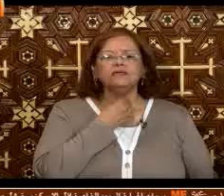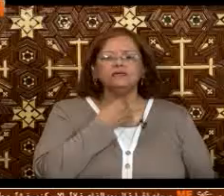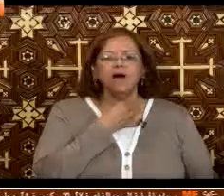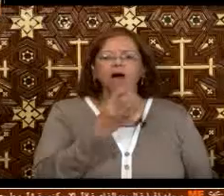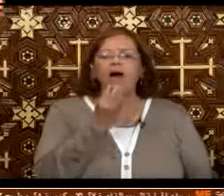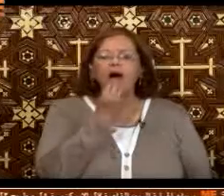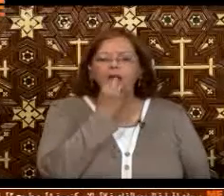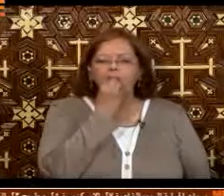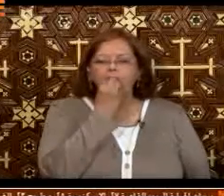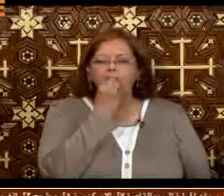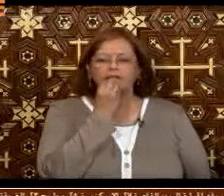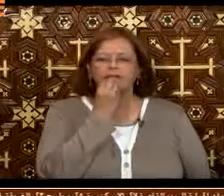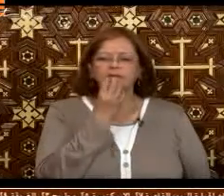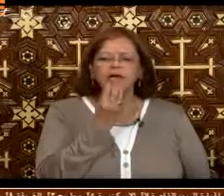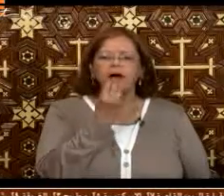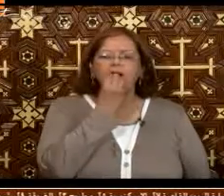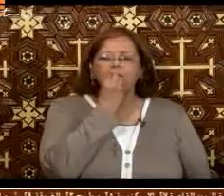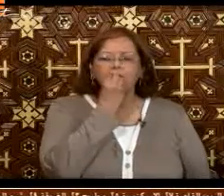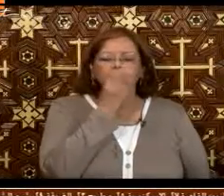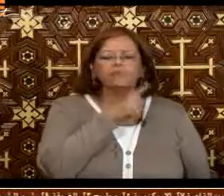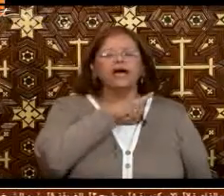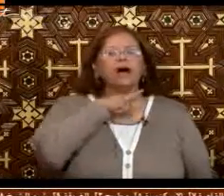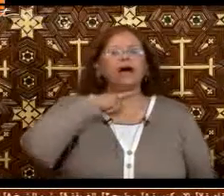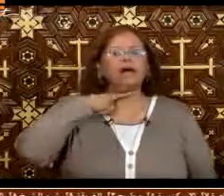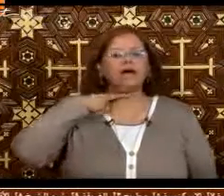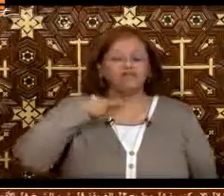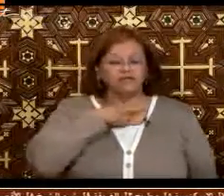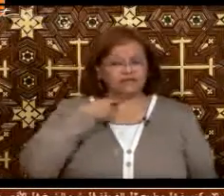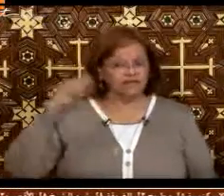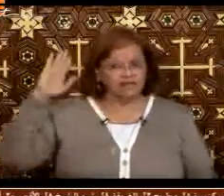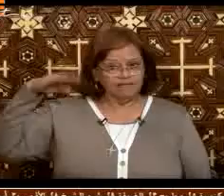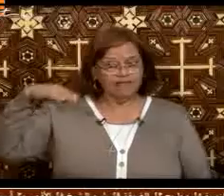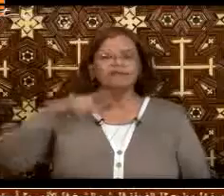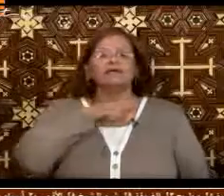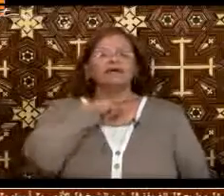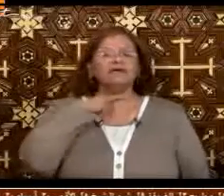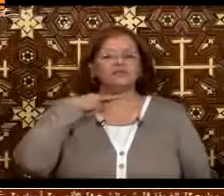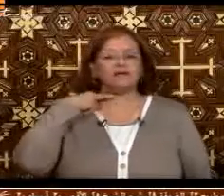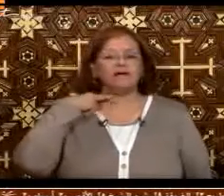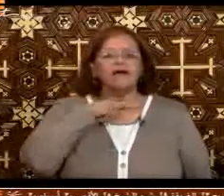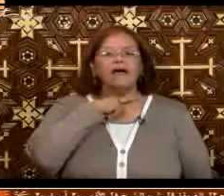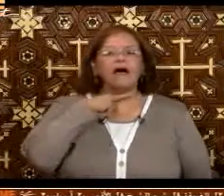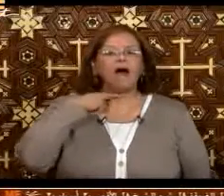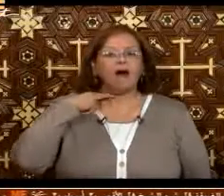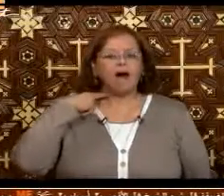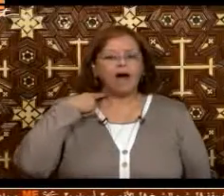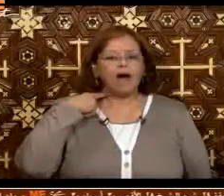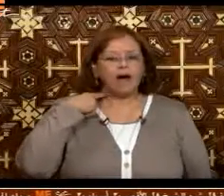جيم ح. تاني ح خ. فاكرين خال كان حرف الخ؟ خ